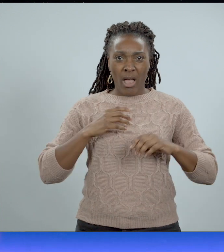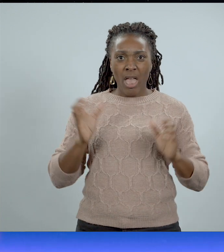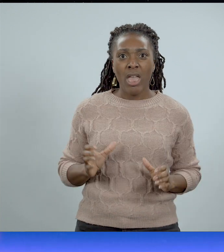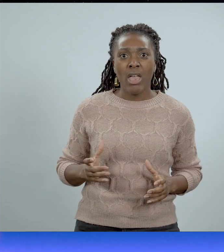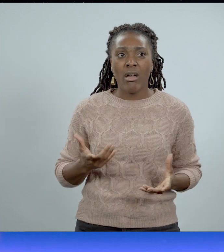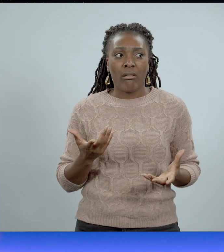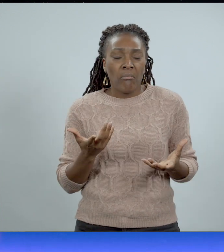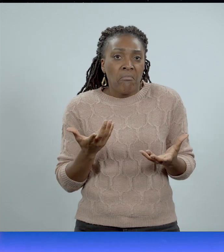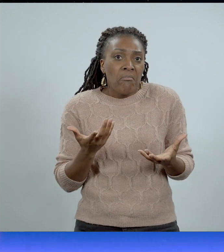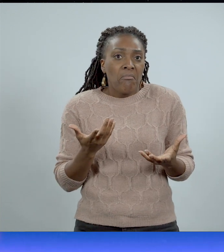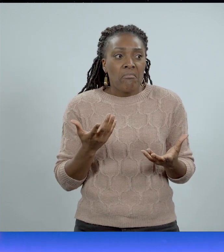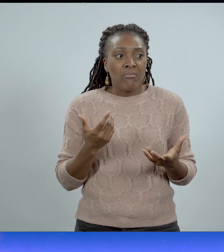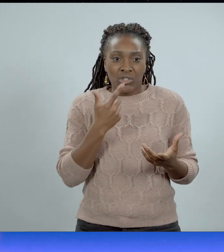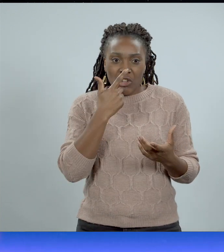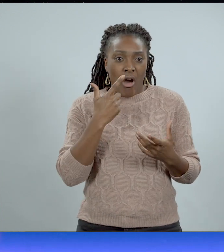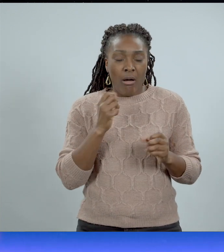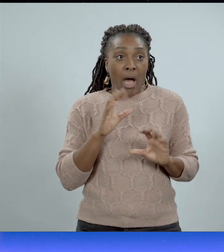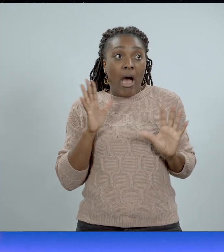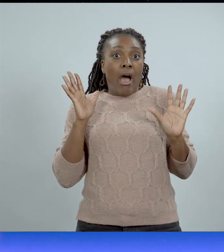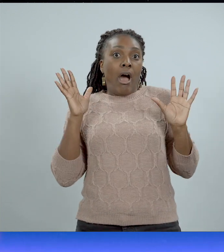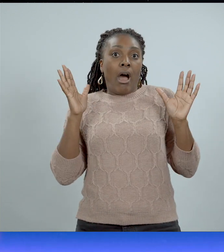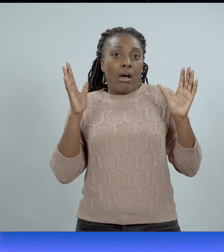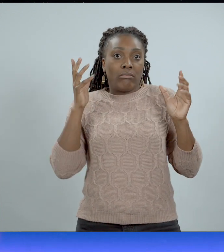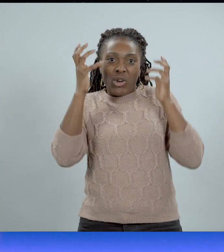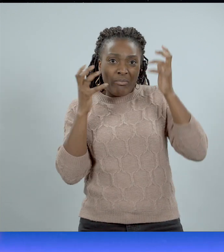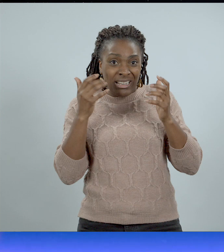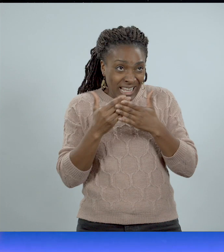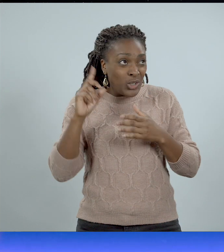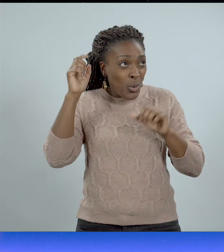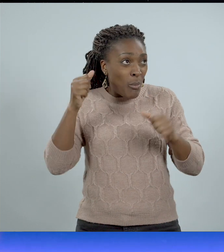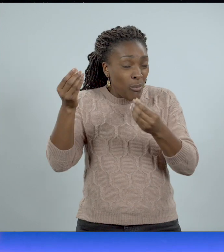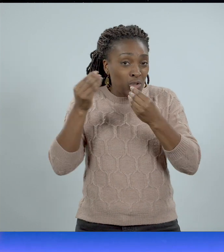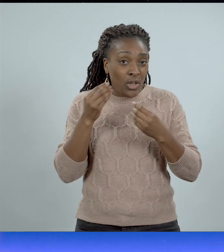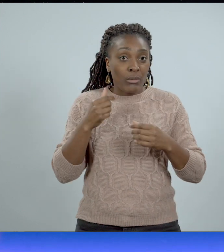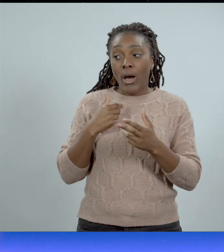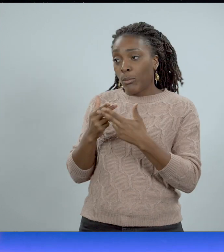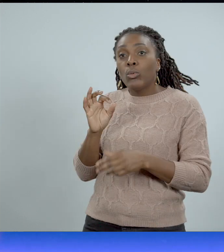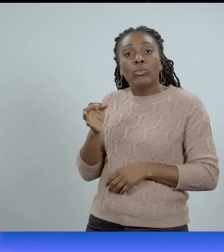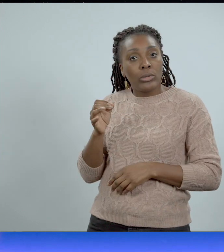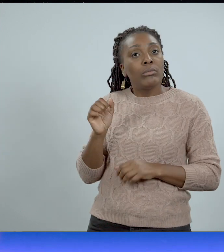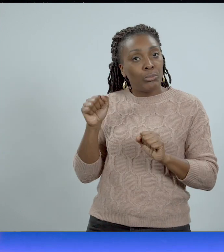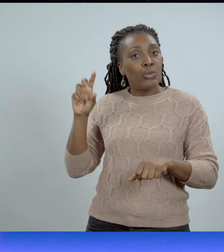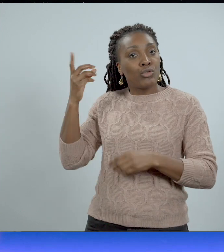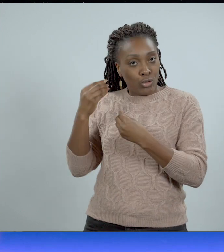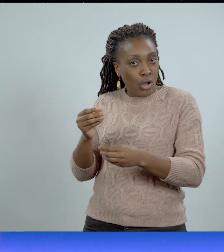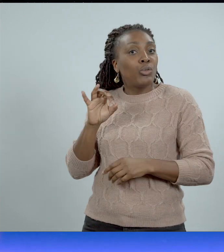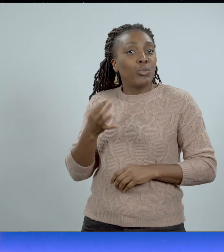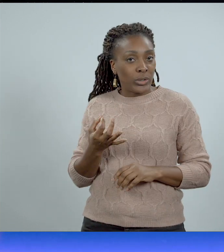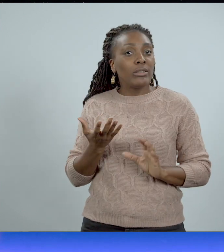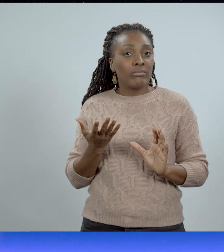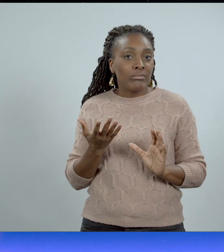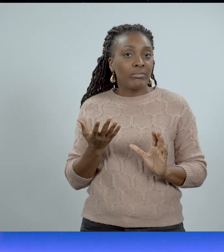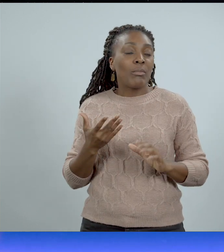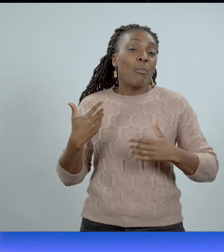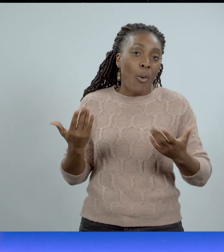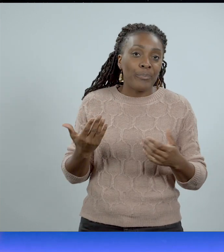la crainte, il y a on est un peu effrayé dans ce genre de rêve. Est-ce que ça peut venir de Dieu? Et je lui ai dit, oui, bien sûr, ça peut venir de Dieu.